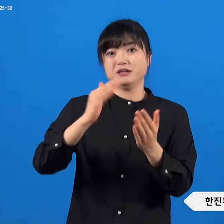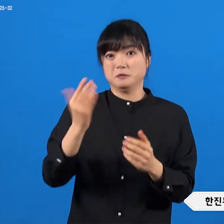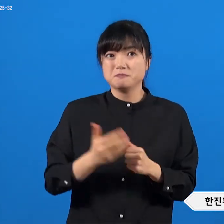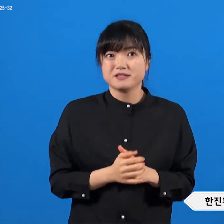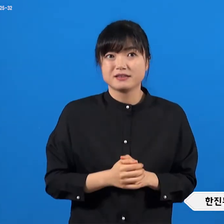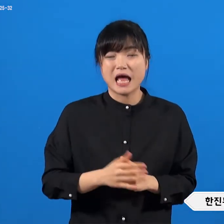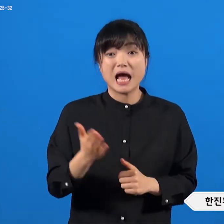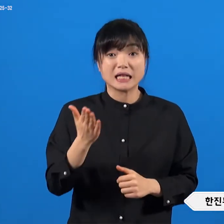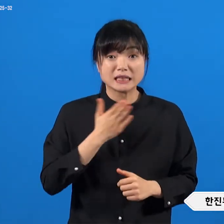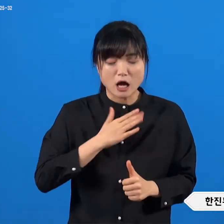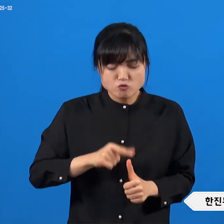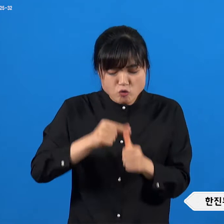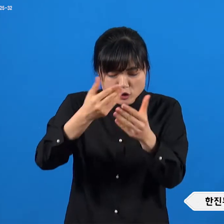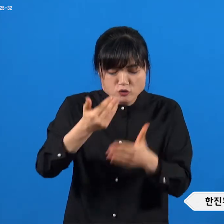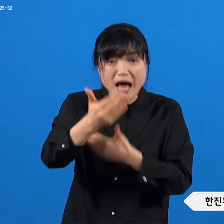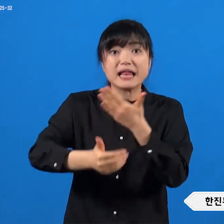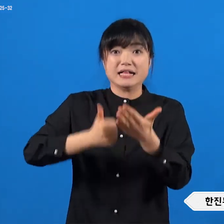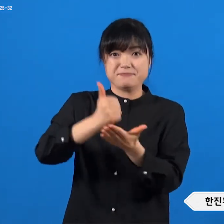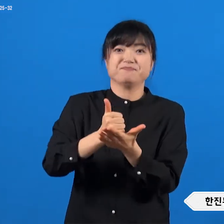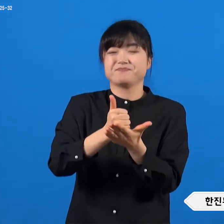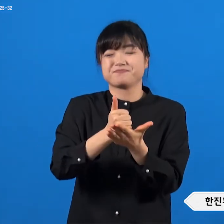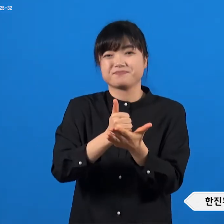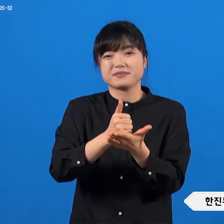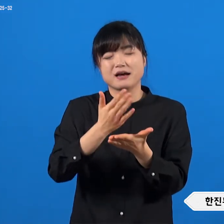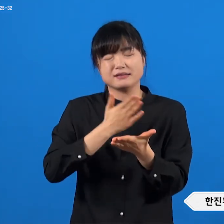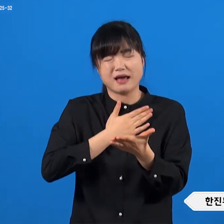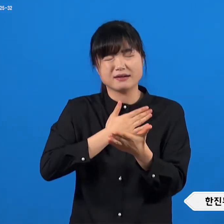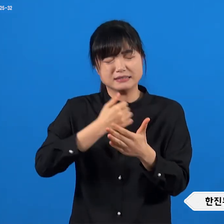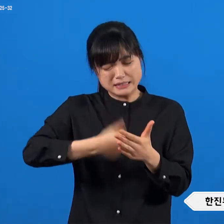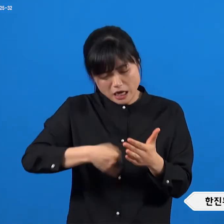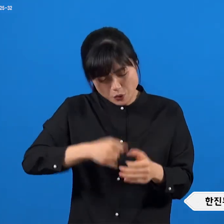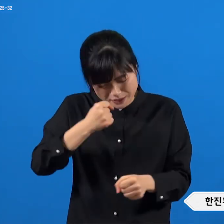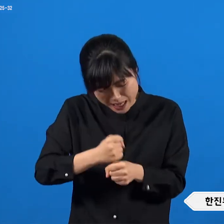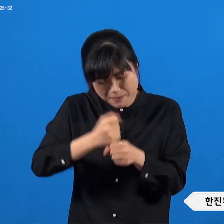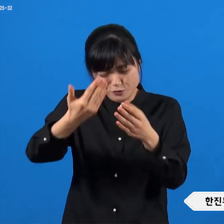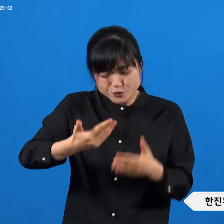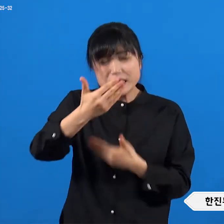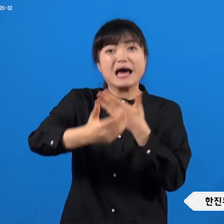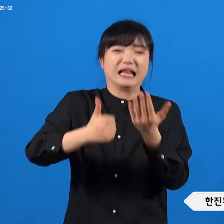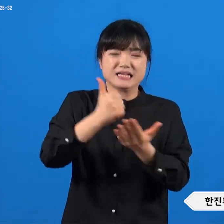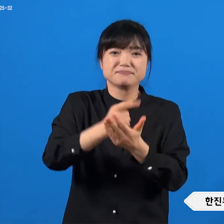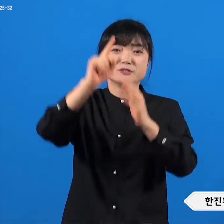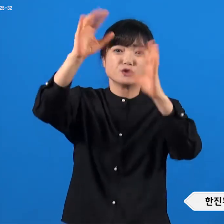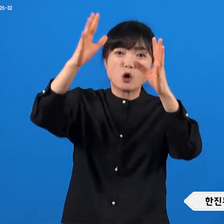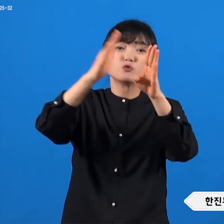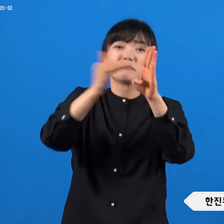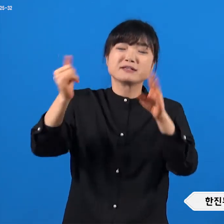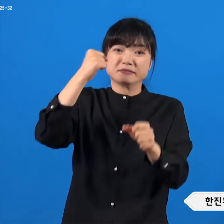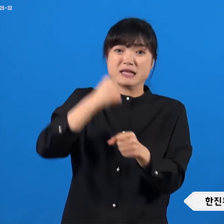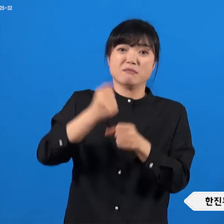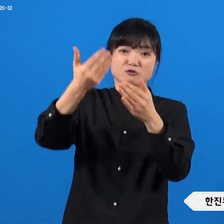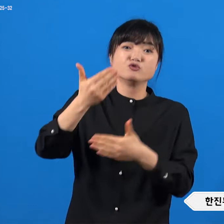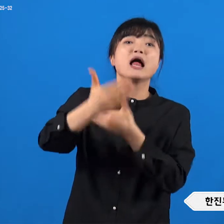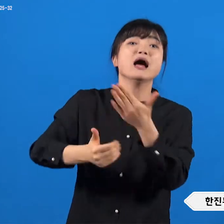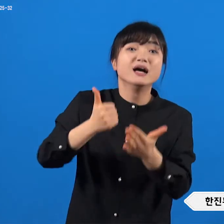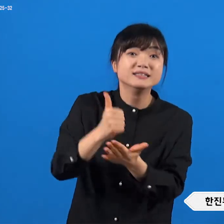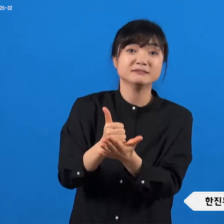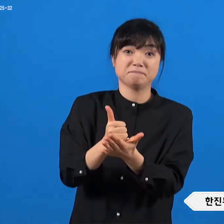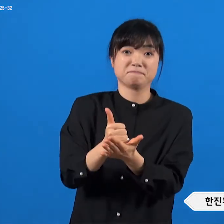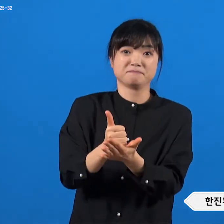것입니다. 나를 구원해 주신 하나님, 나를 자녀 삼아주시고 천국 백성 삼아주신